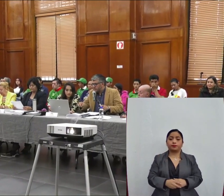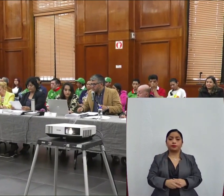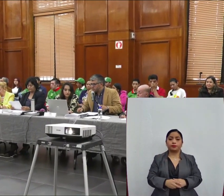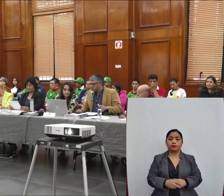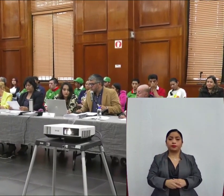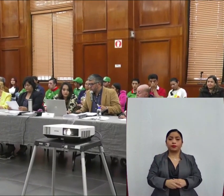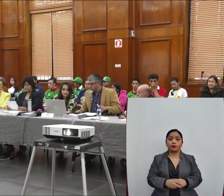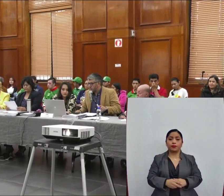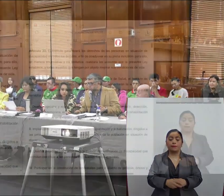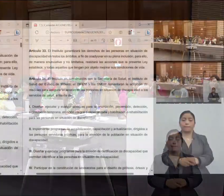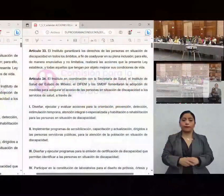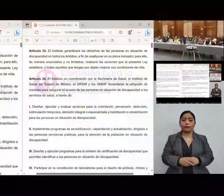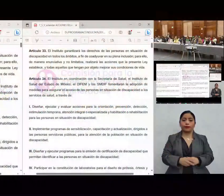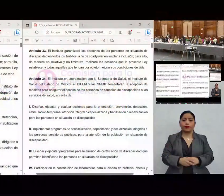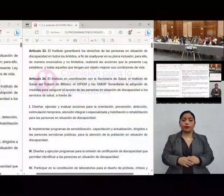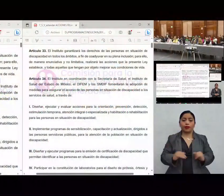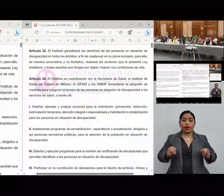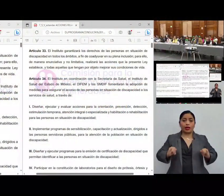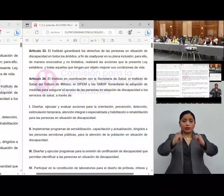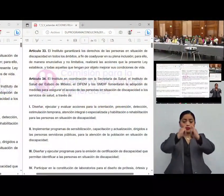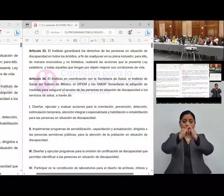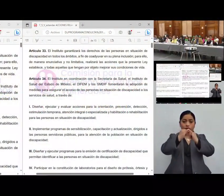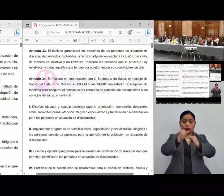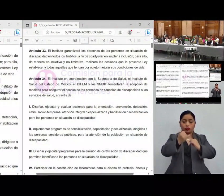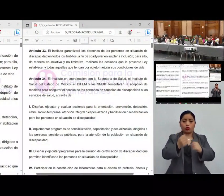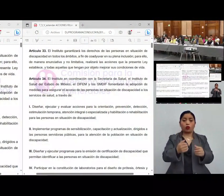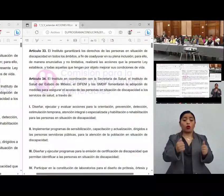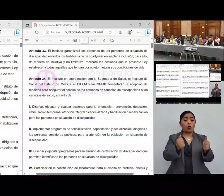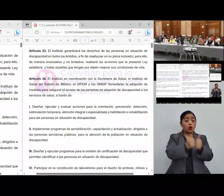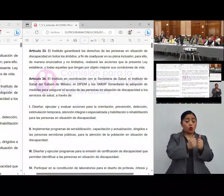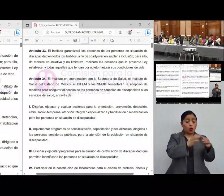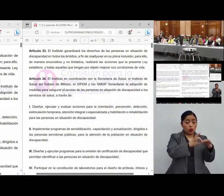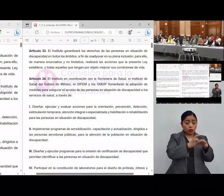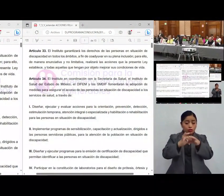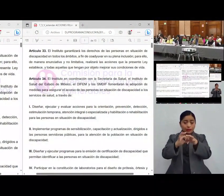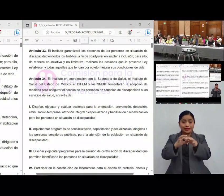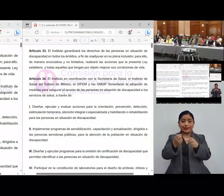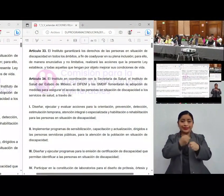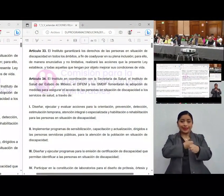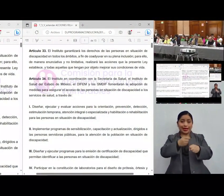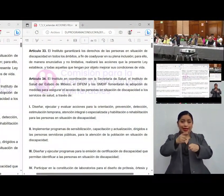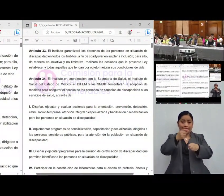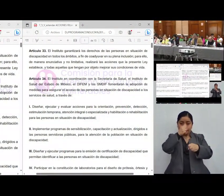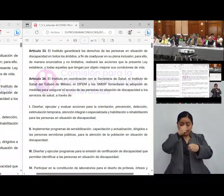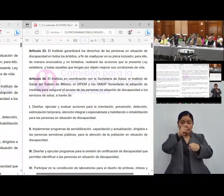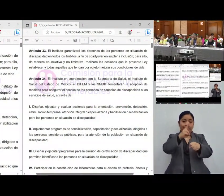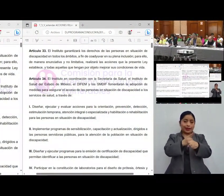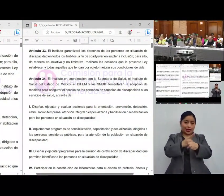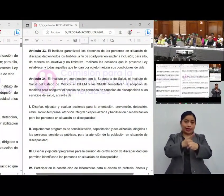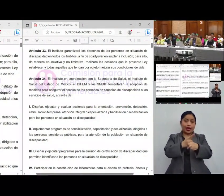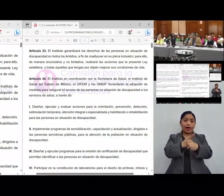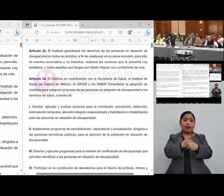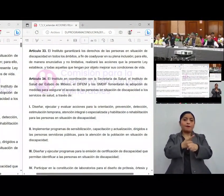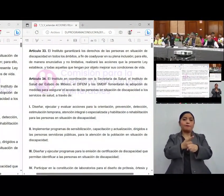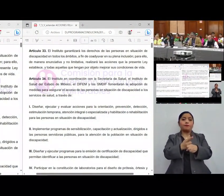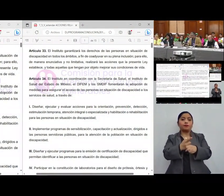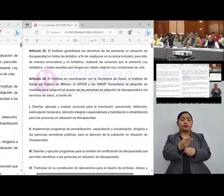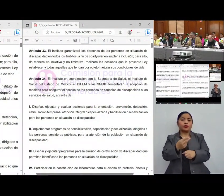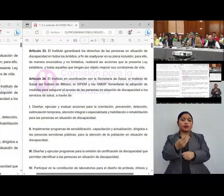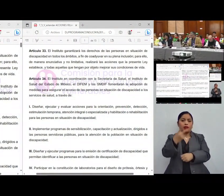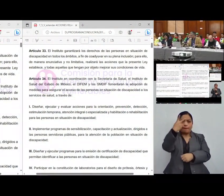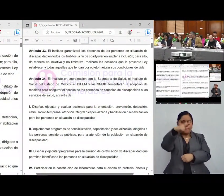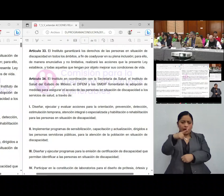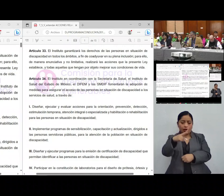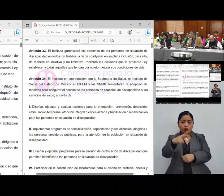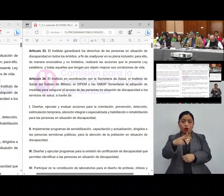El Instituto, en coordinación con la Secretaría de Salud, el Instituto de Salud del Estado de México, el DIFEM y los